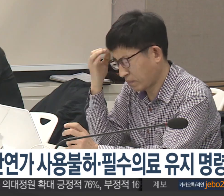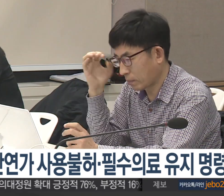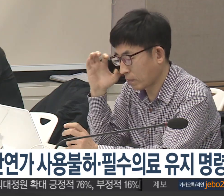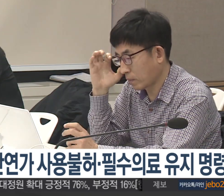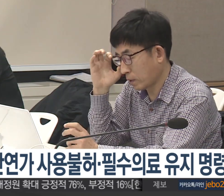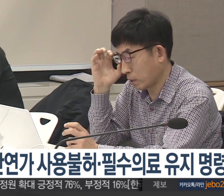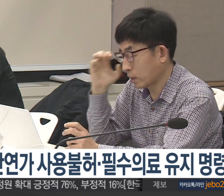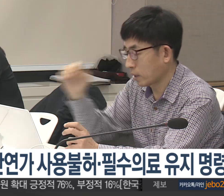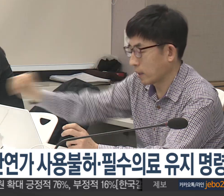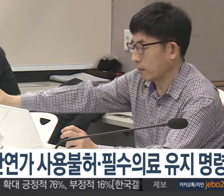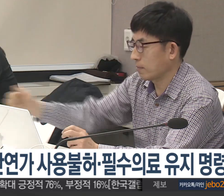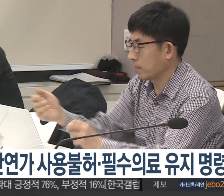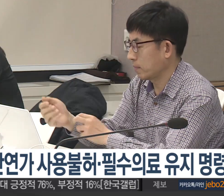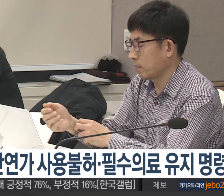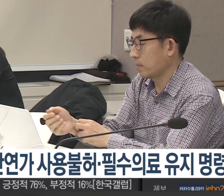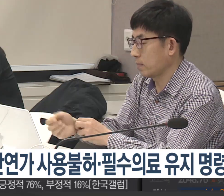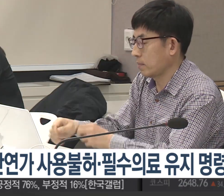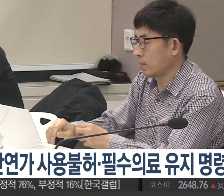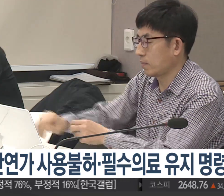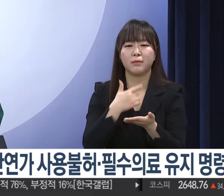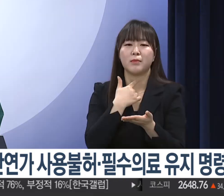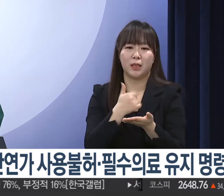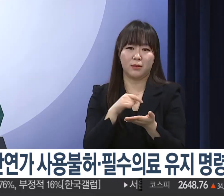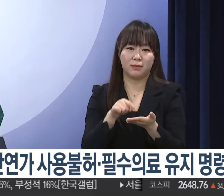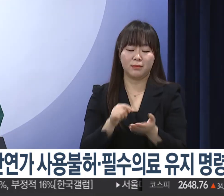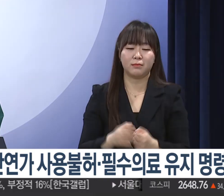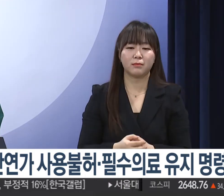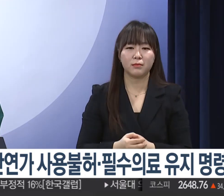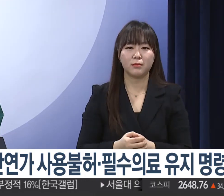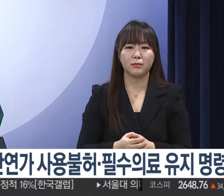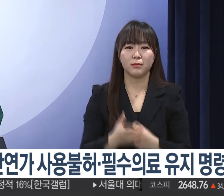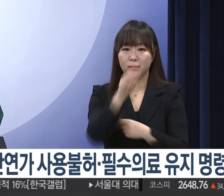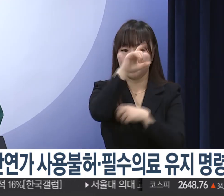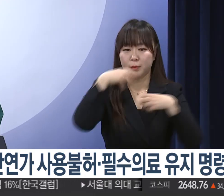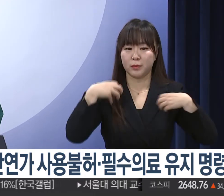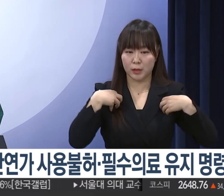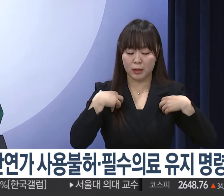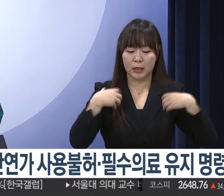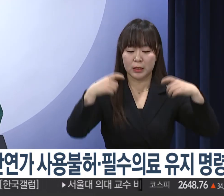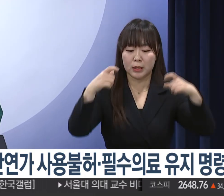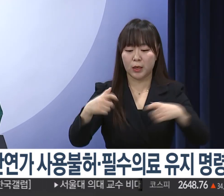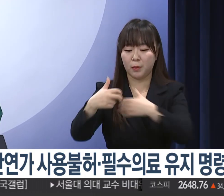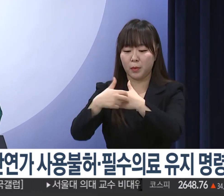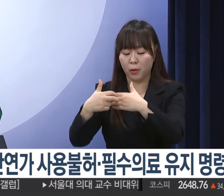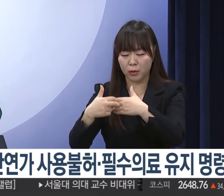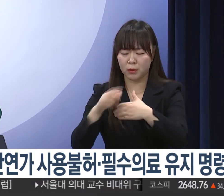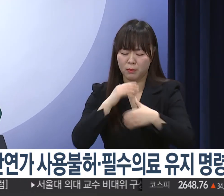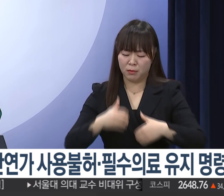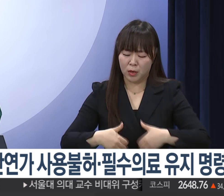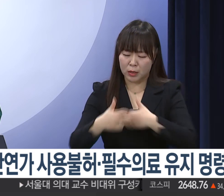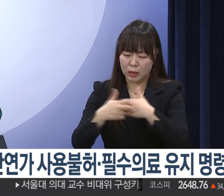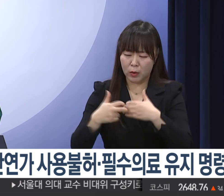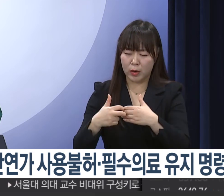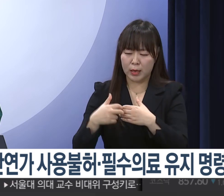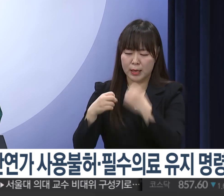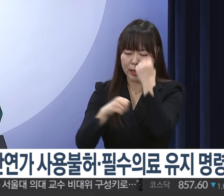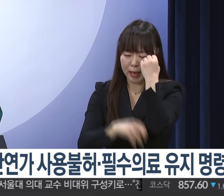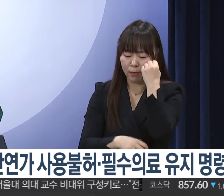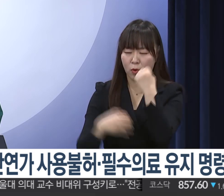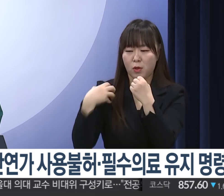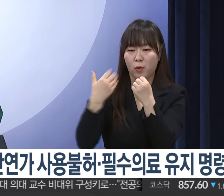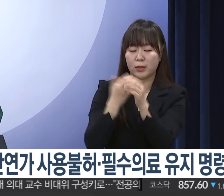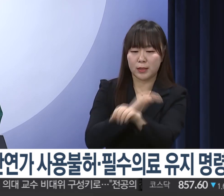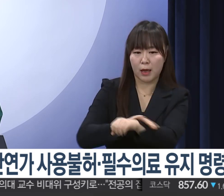경우에는 상응하는 법적 조치할 것이며 2020년과 같은 구제 절차는 없을 것이라고 강조했습니다